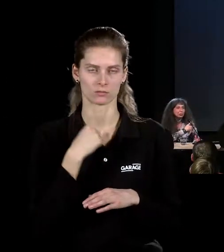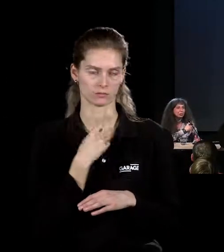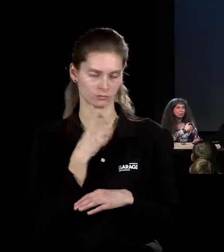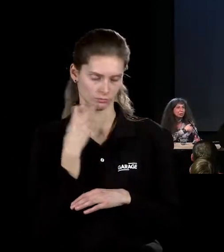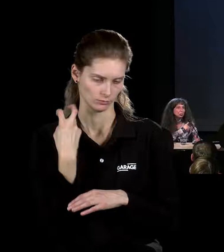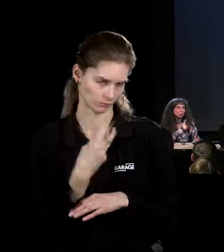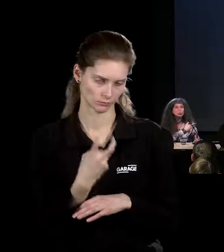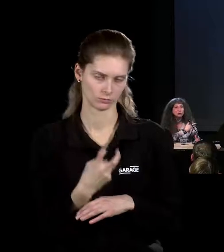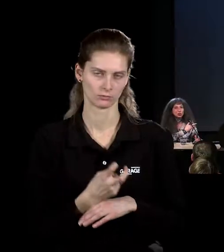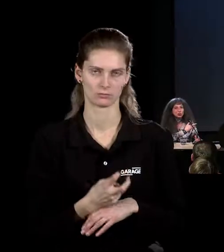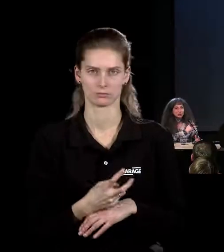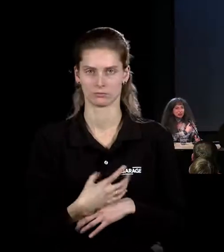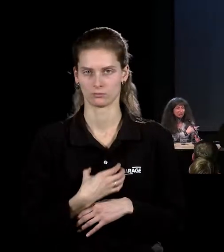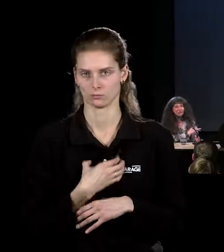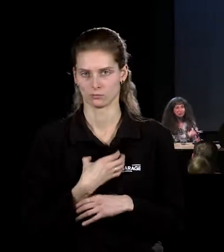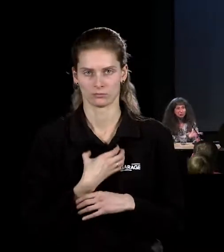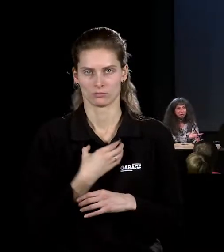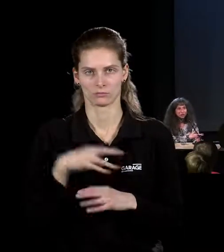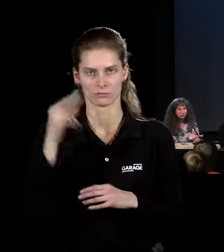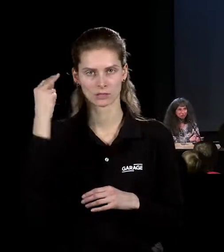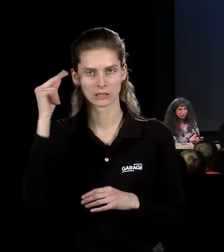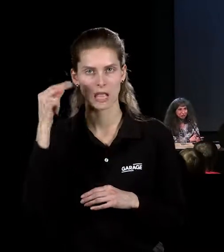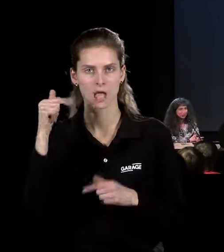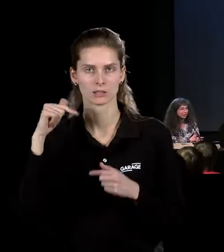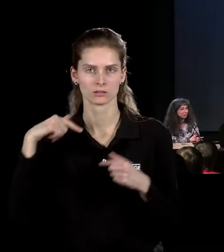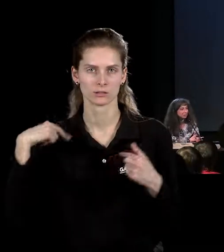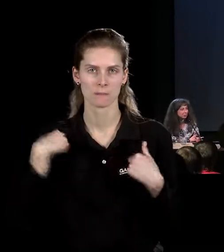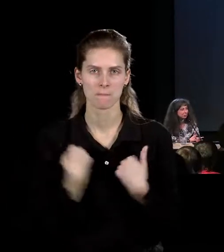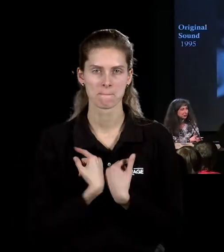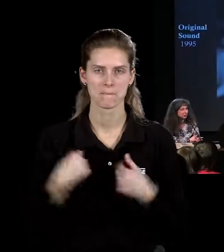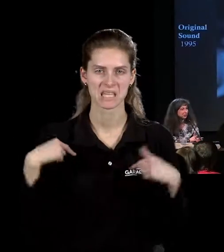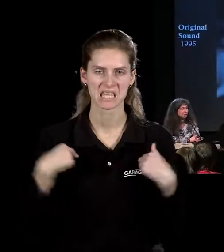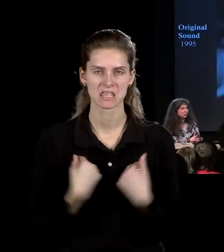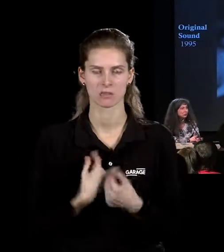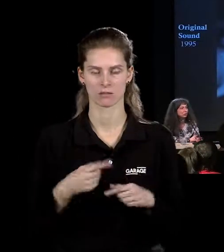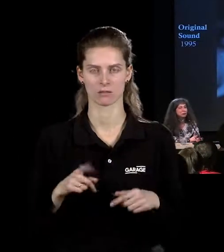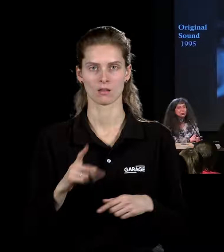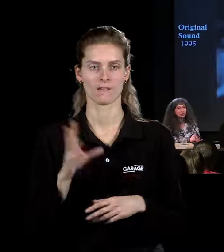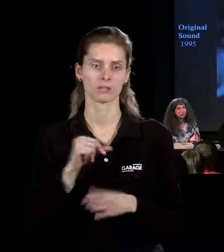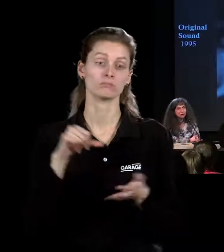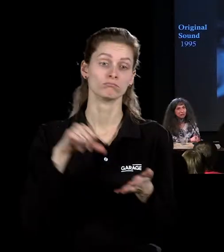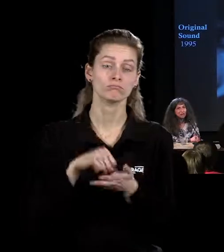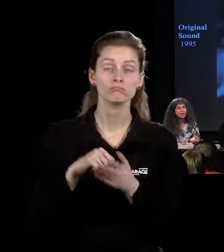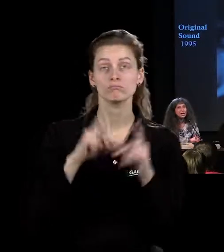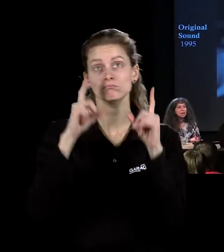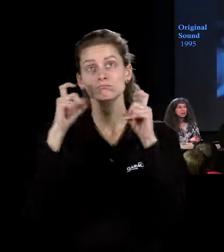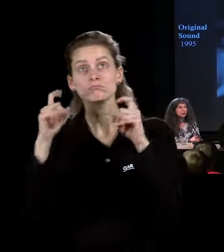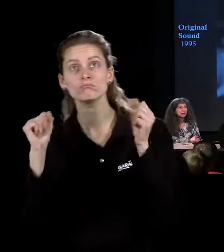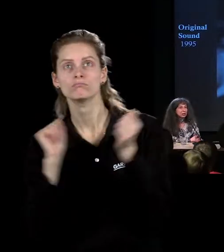воняла, вот такой вот ужас, да, этой китайской пытки, которая там происходила, при которой все присутствовали, которую все